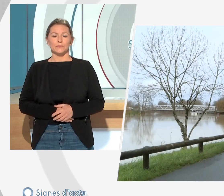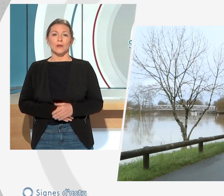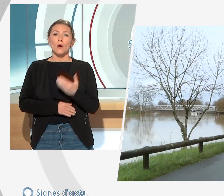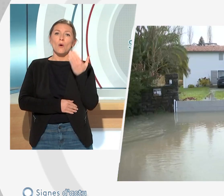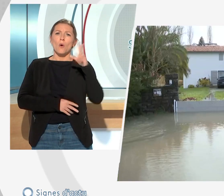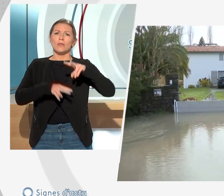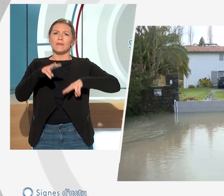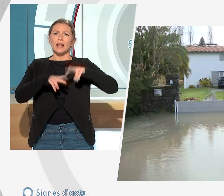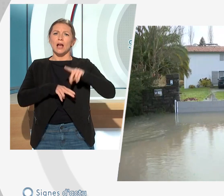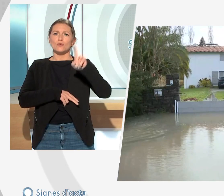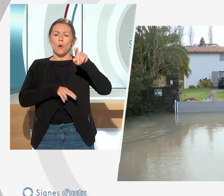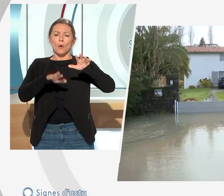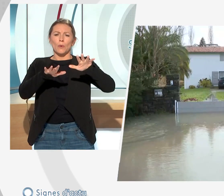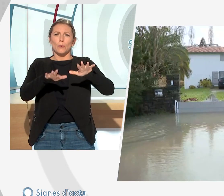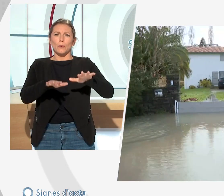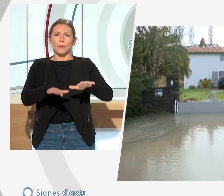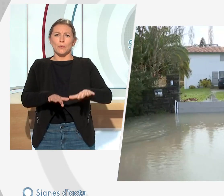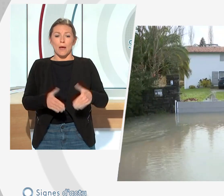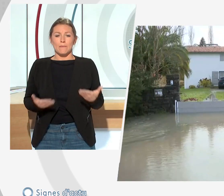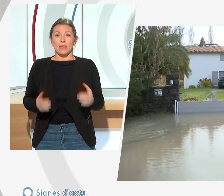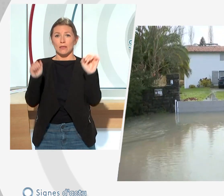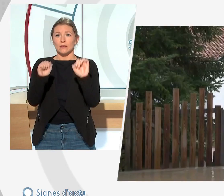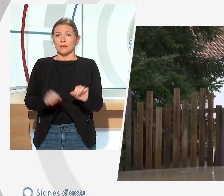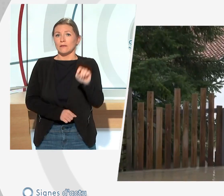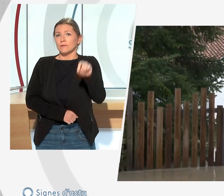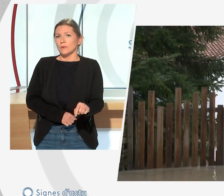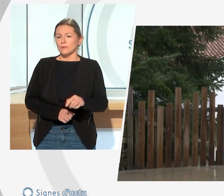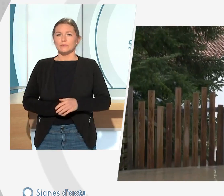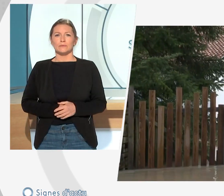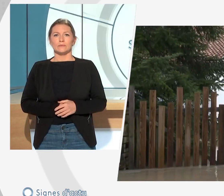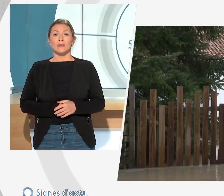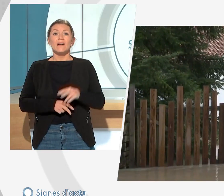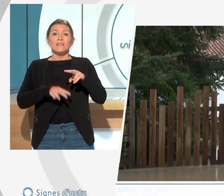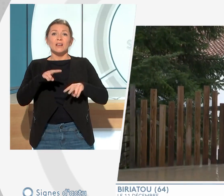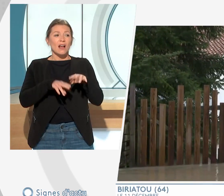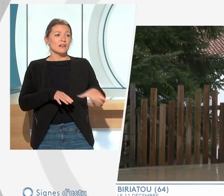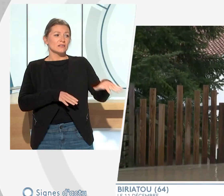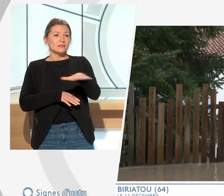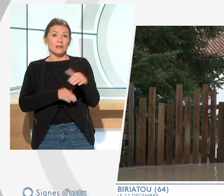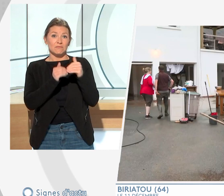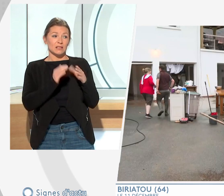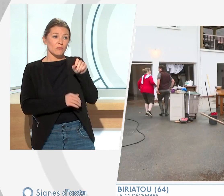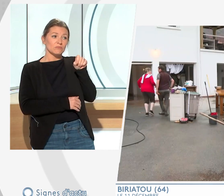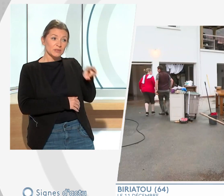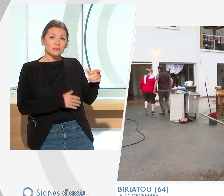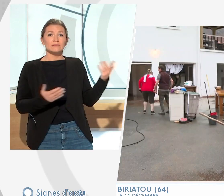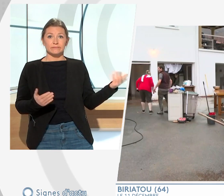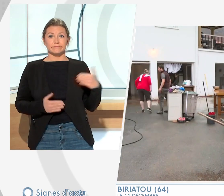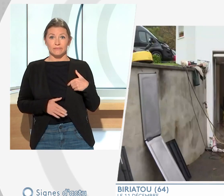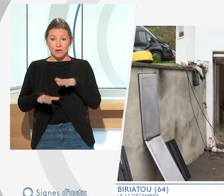commencé à se retirer, il faut nettoyer. Dans la commune voisine, tout ce qui se trouvait au rez-de-chaussée de cette maison est à